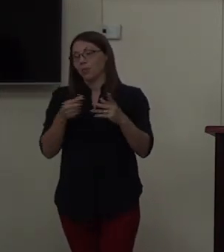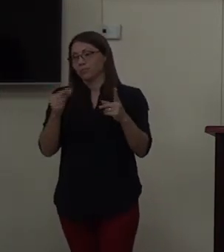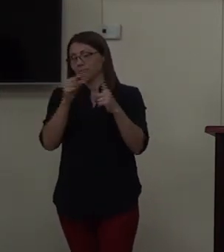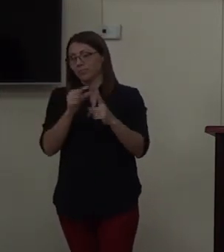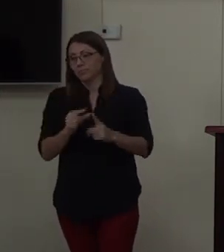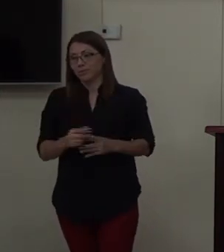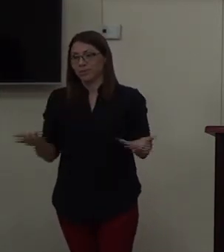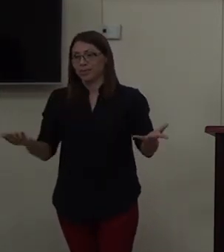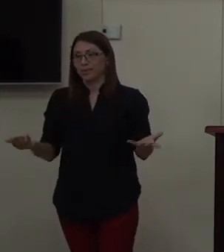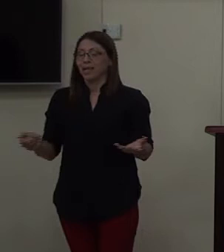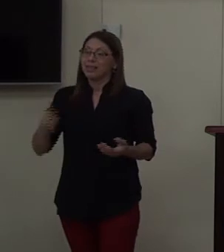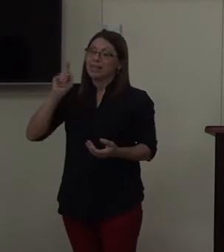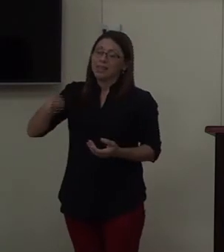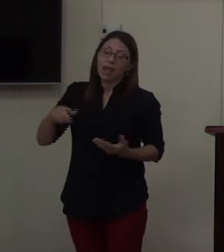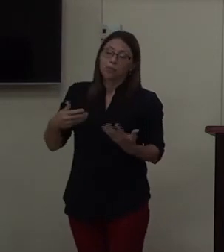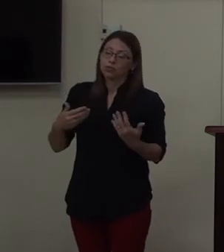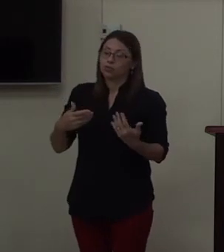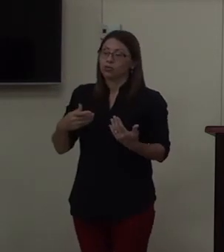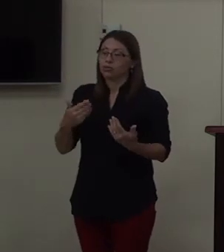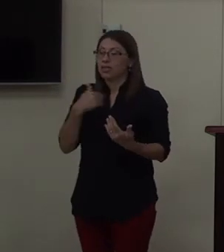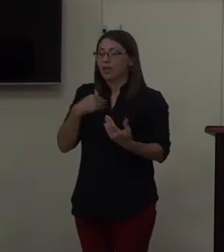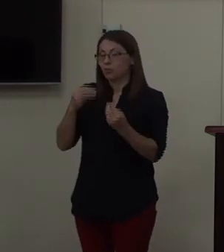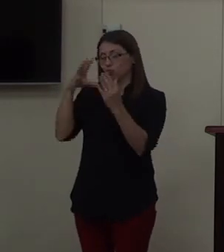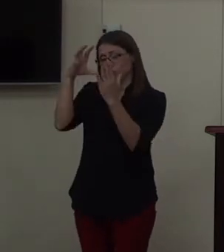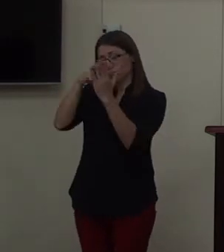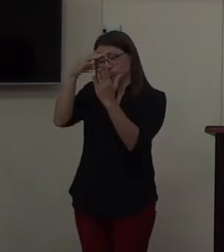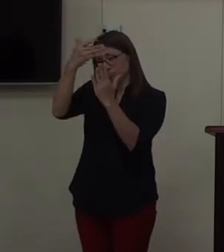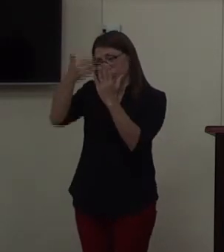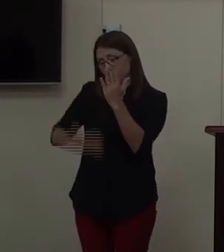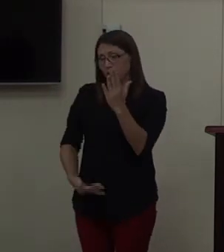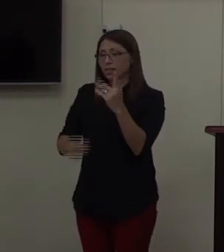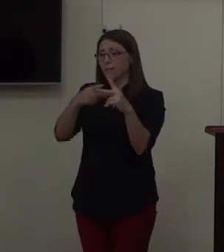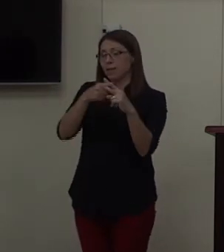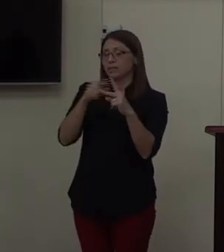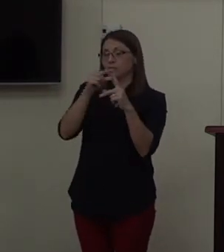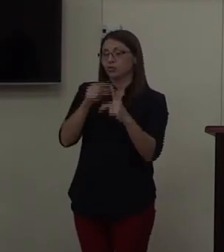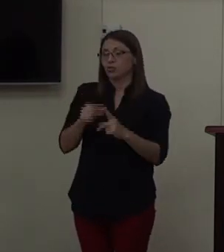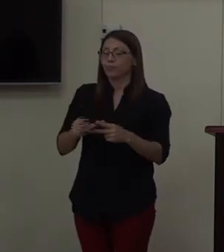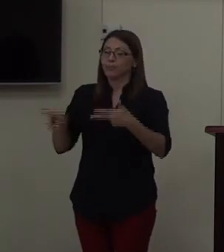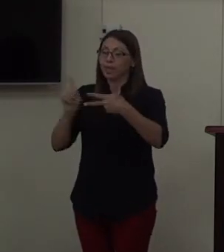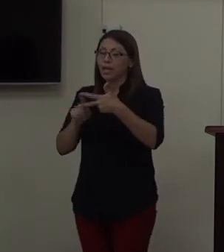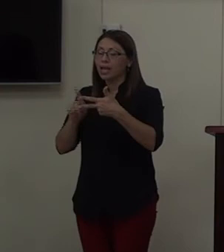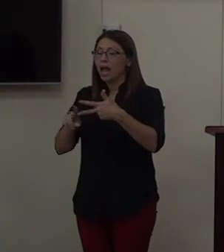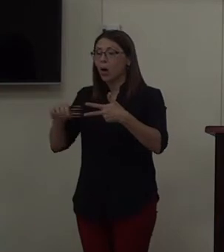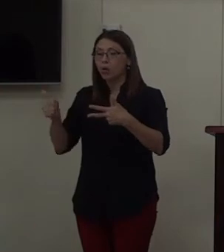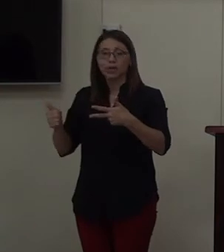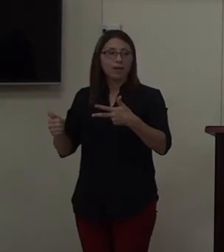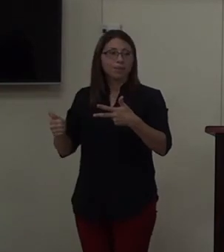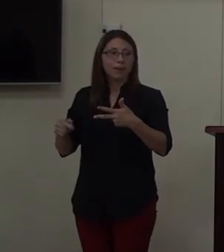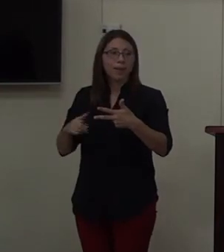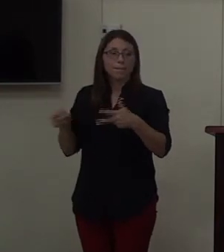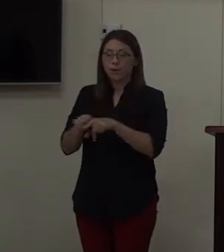yo, textos largos repletos de cómics. Y la otra, pero incluso el préstamo creo que debería